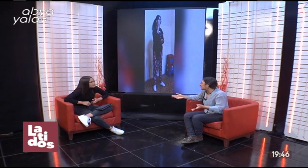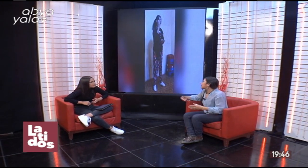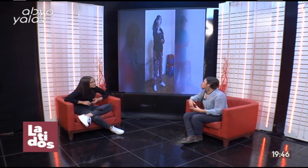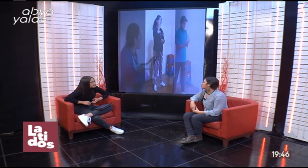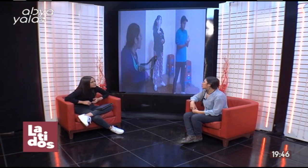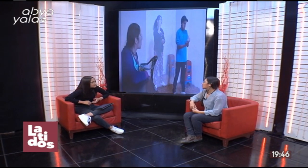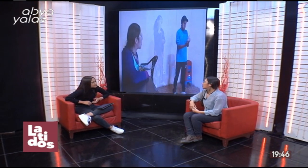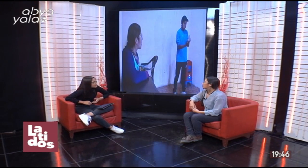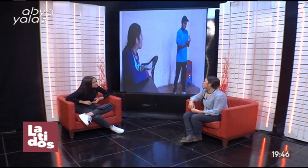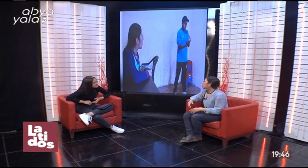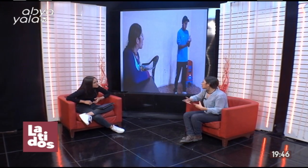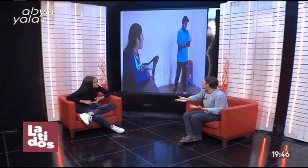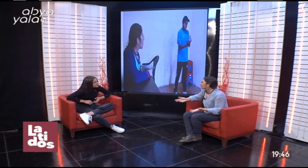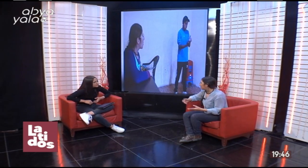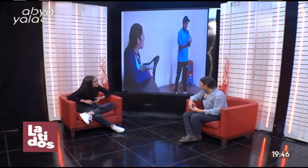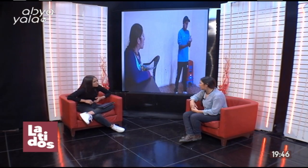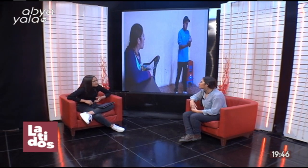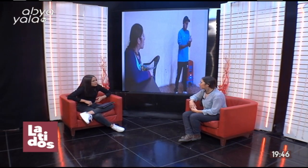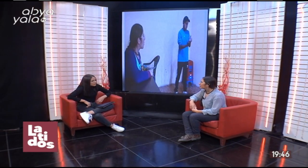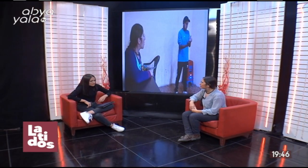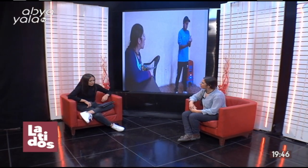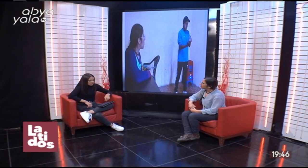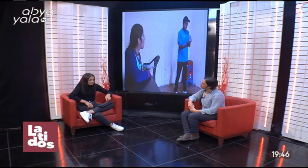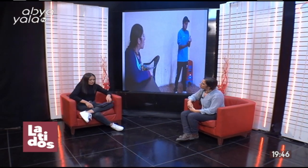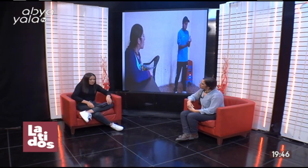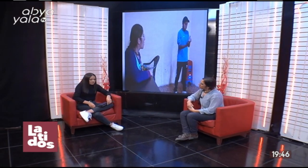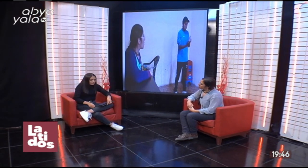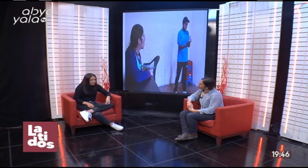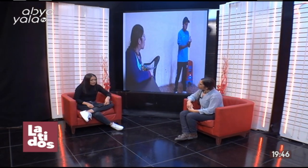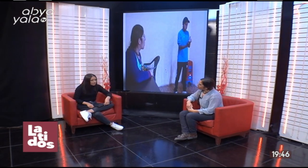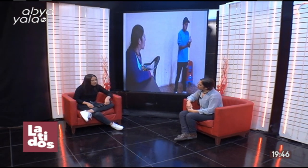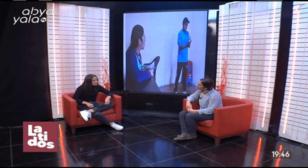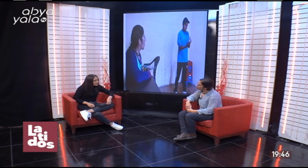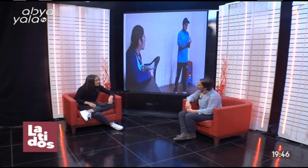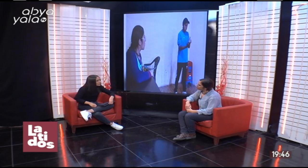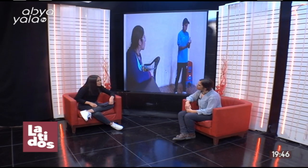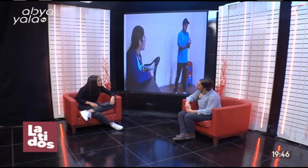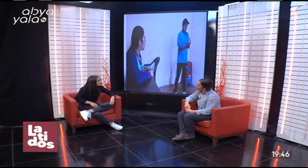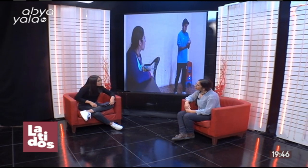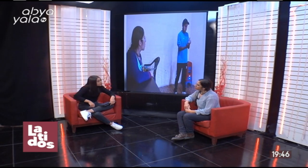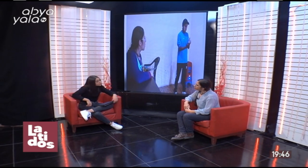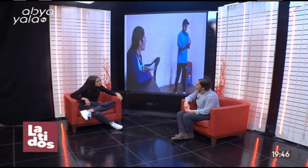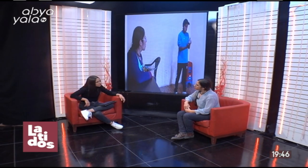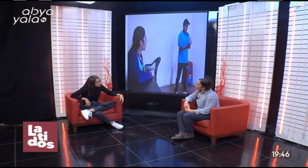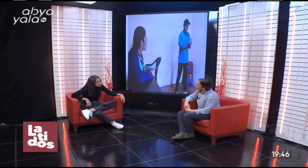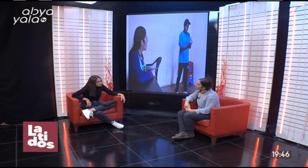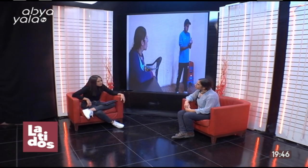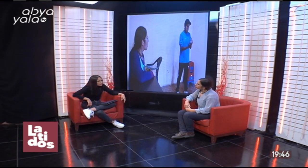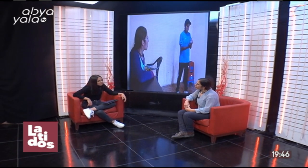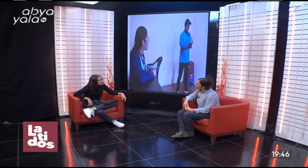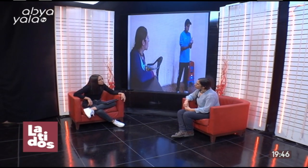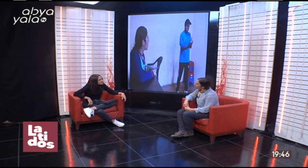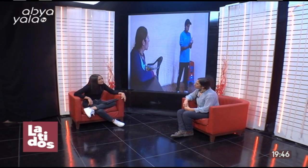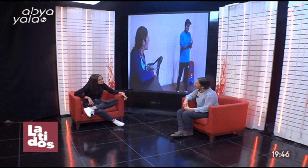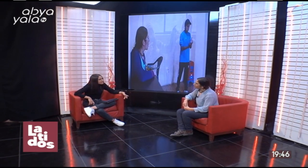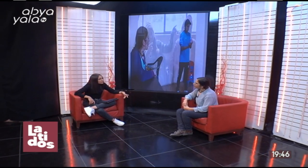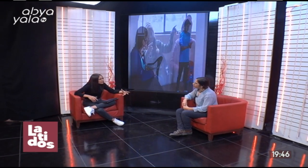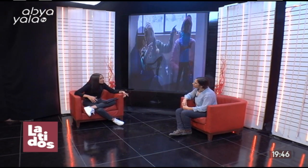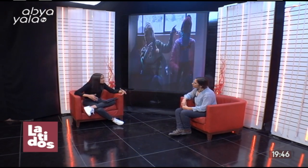invitamos a los sordos al taller, ¿no? Buenísimo. Dicen que vienen desarrollando este trabajo ya hace algún tiempo, Nani. ¿Qué tan importante es abrir también